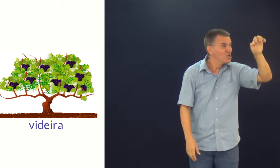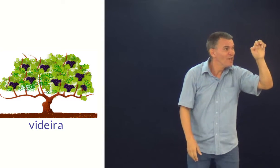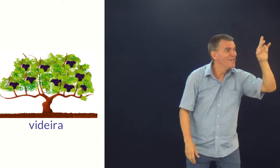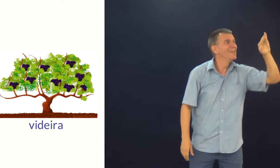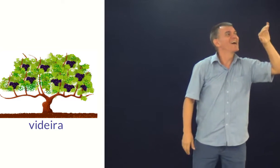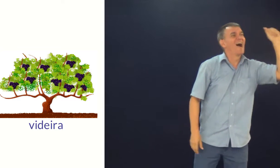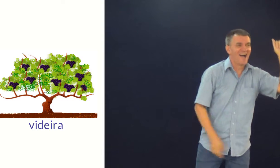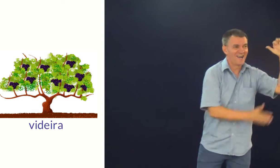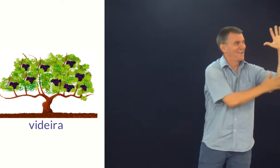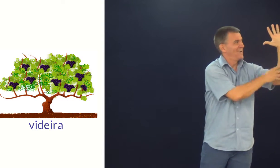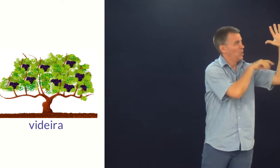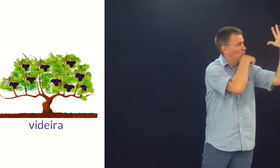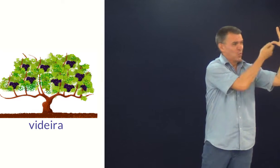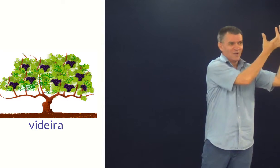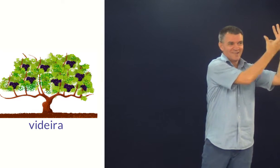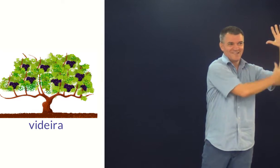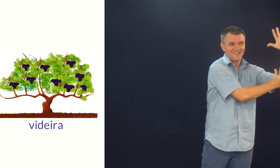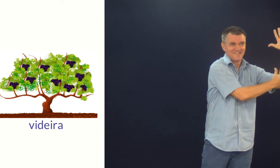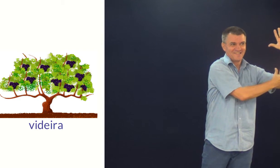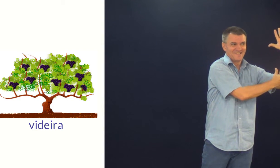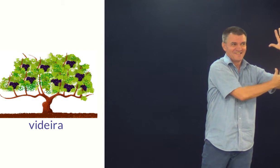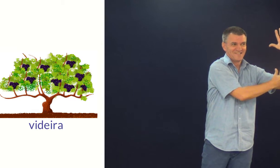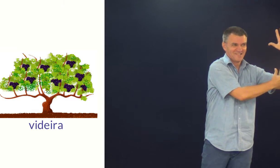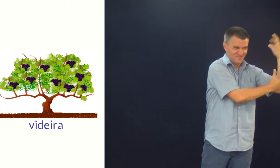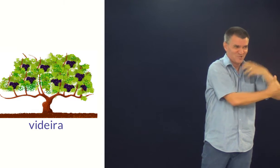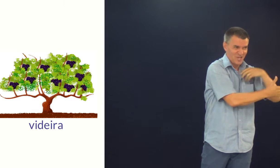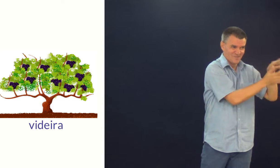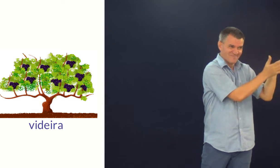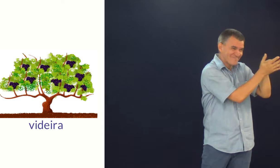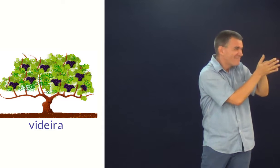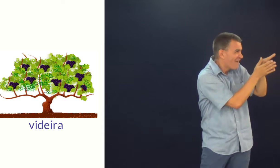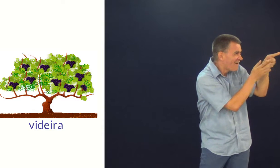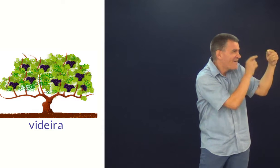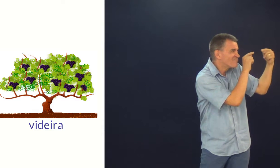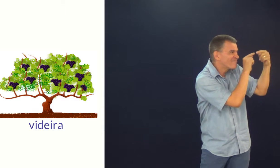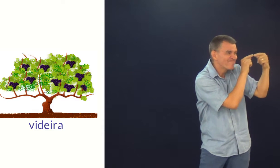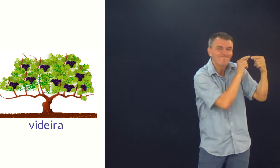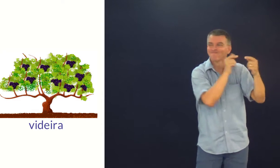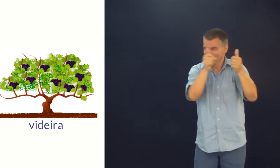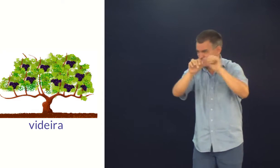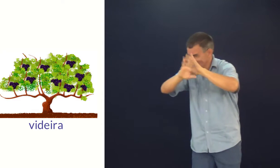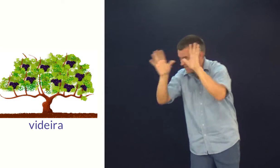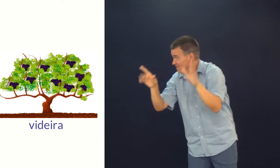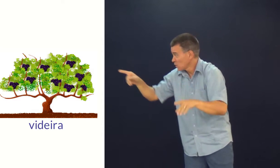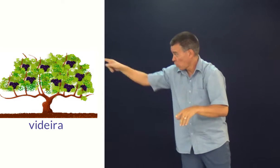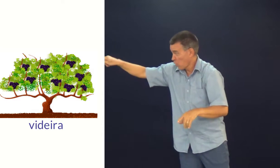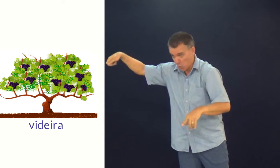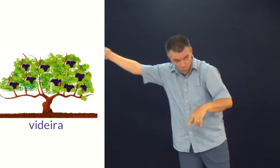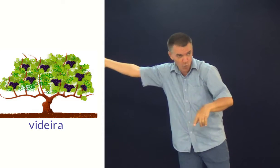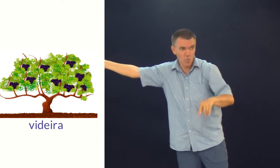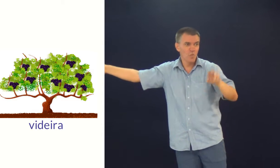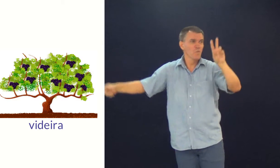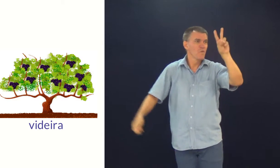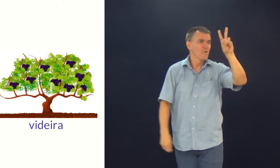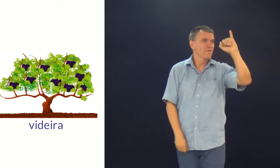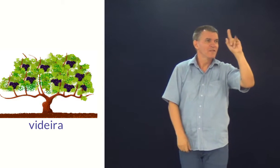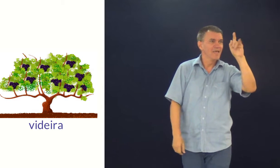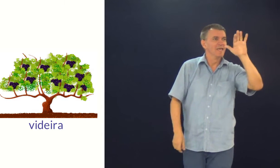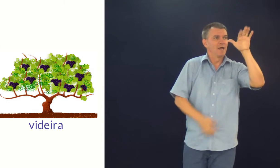laranjeira essa é a obra que dá laranjas certo claro essa é uma